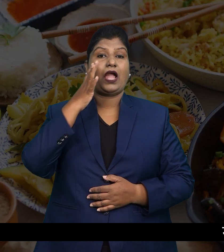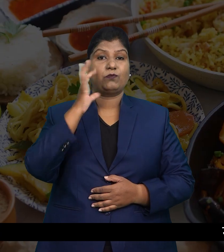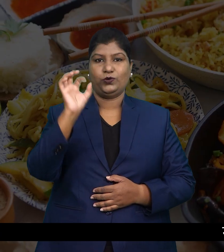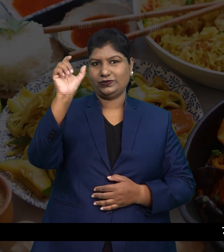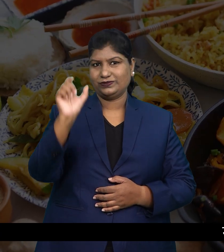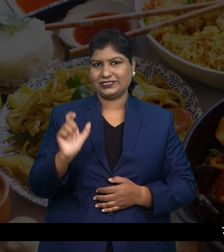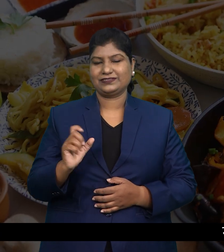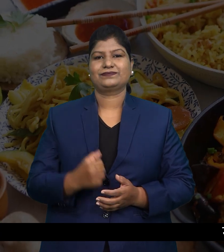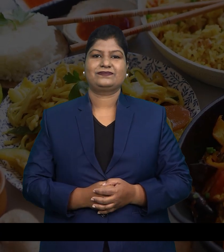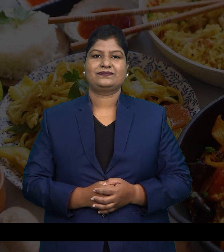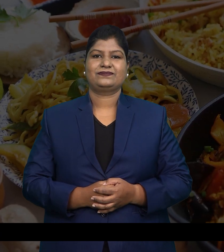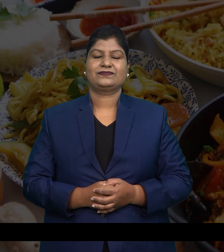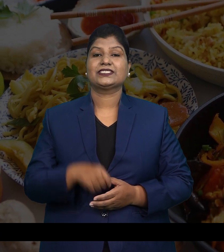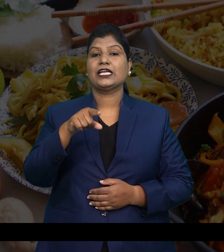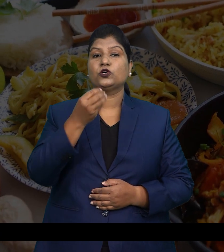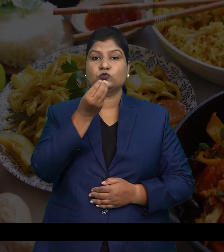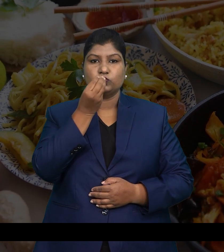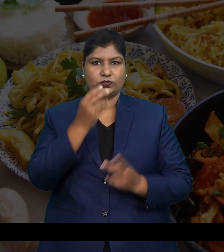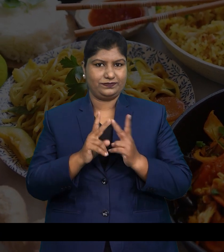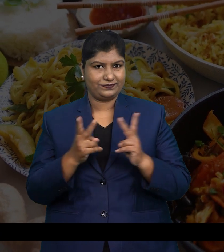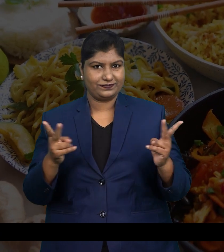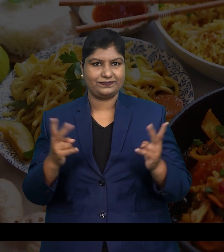महत्त्वाचे शब्द: अन्न,